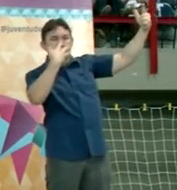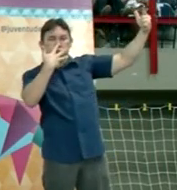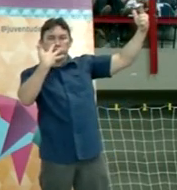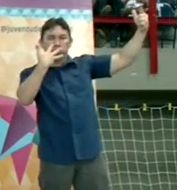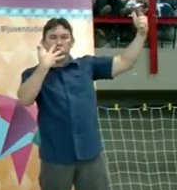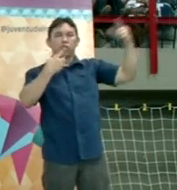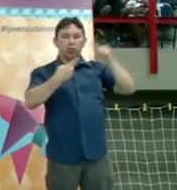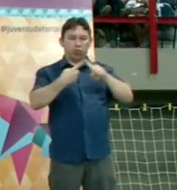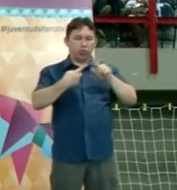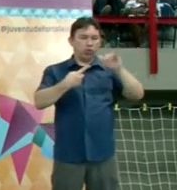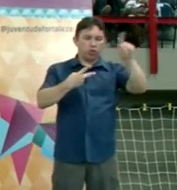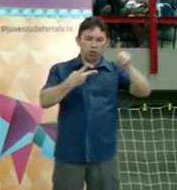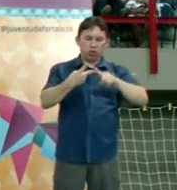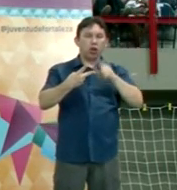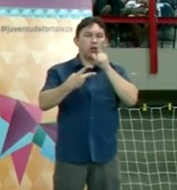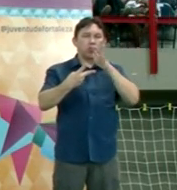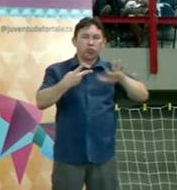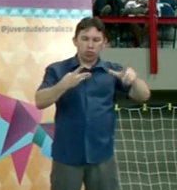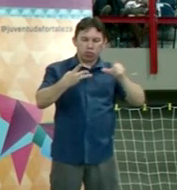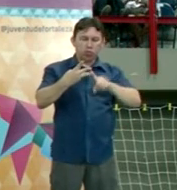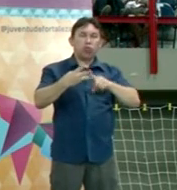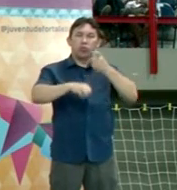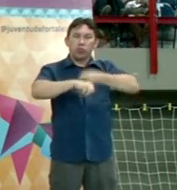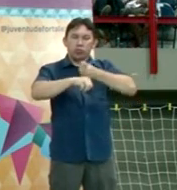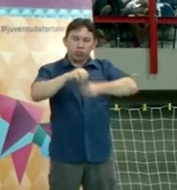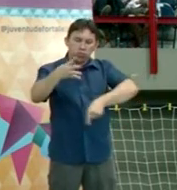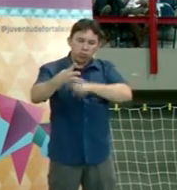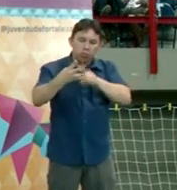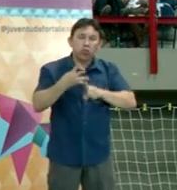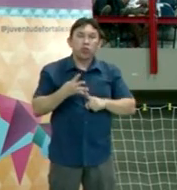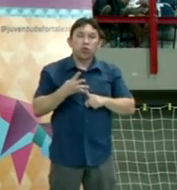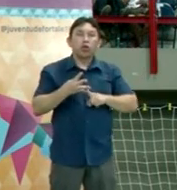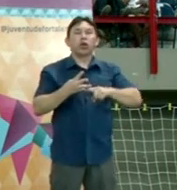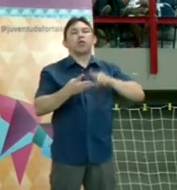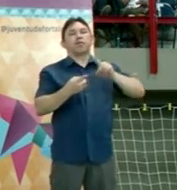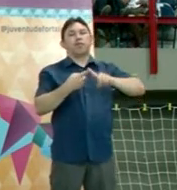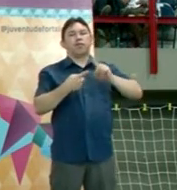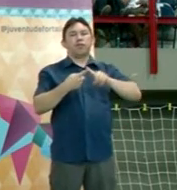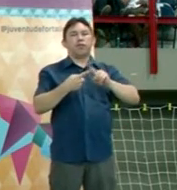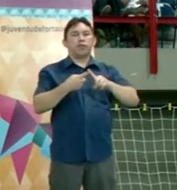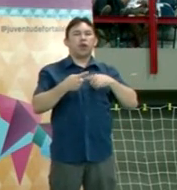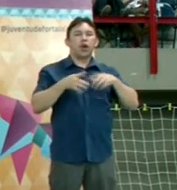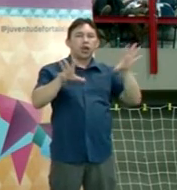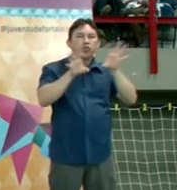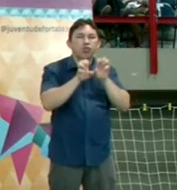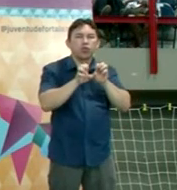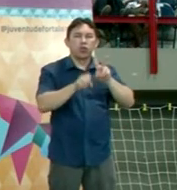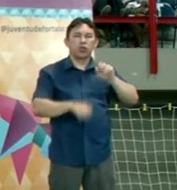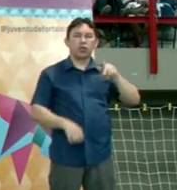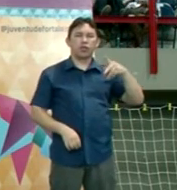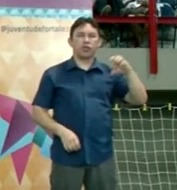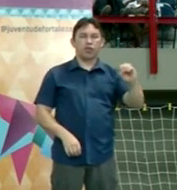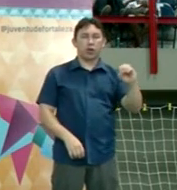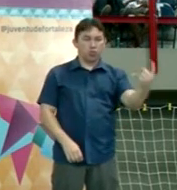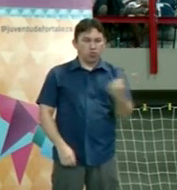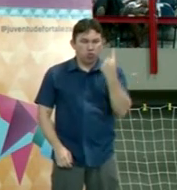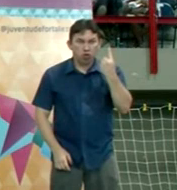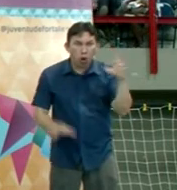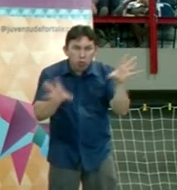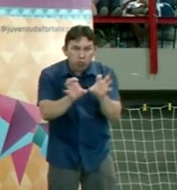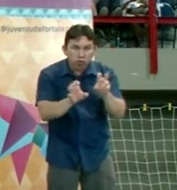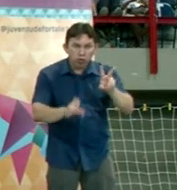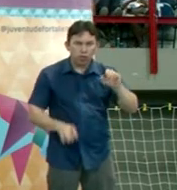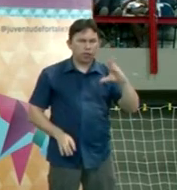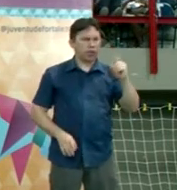viaja nos gases, nos líquidos, nos sólidos e até no vácuo. E não só no vácuo, tudo